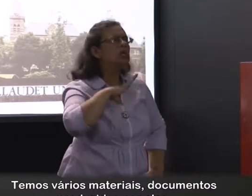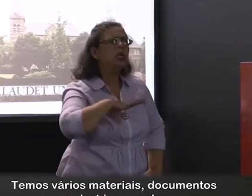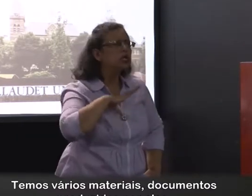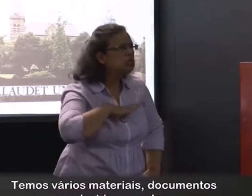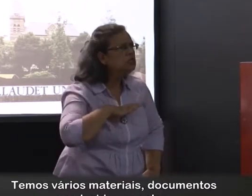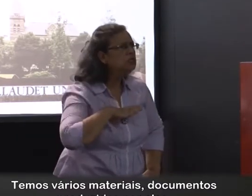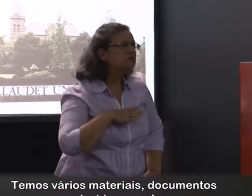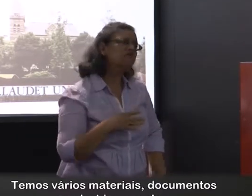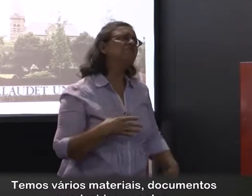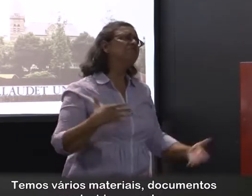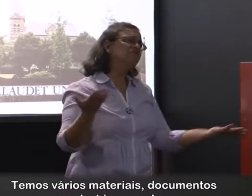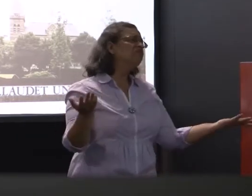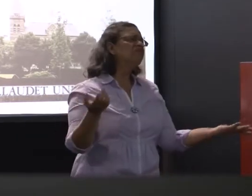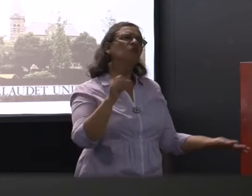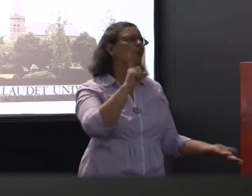eles perfeitamente.